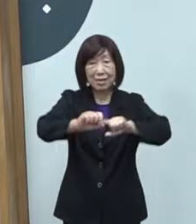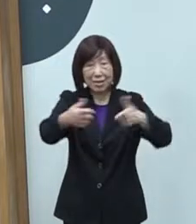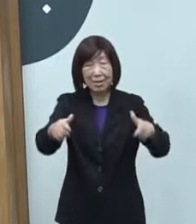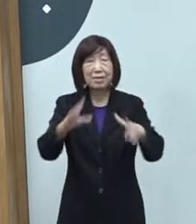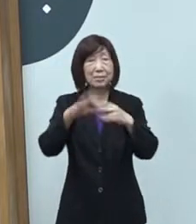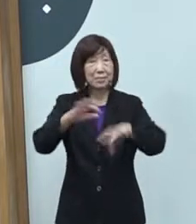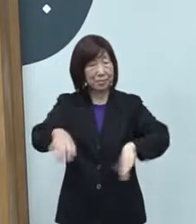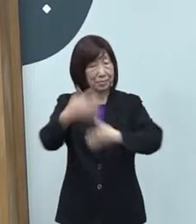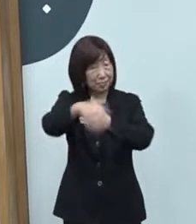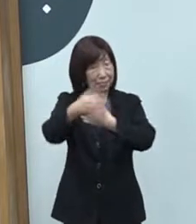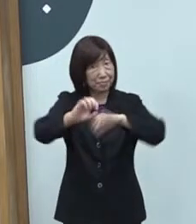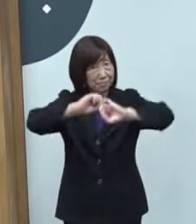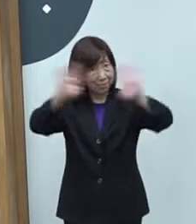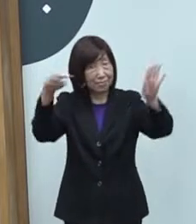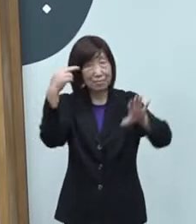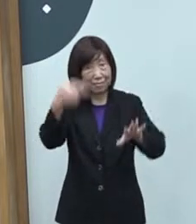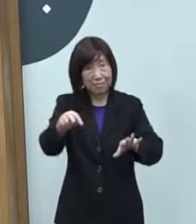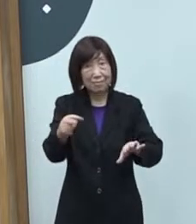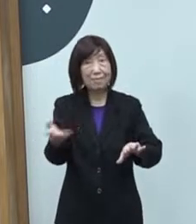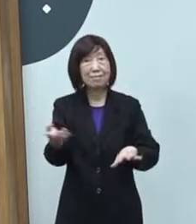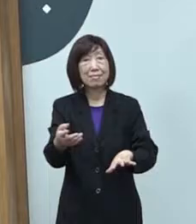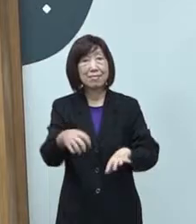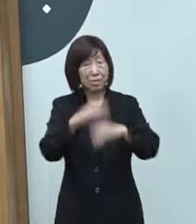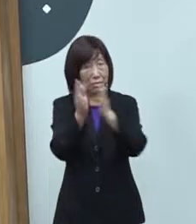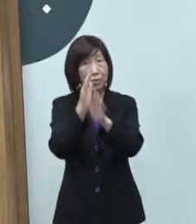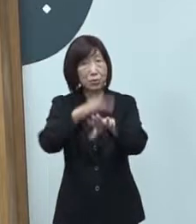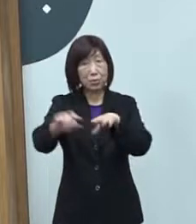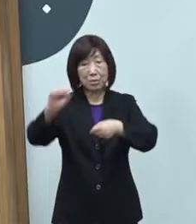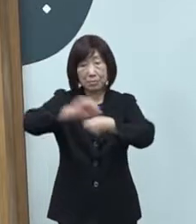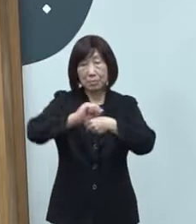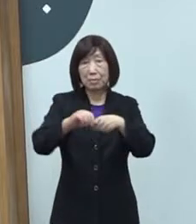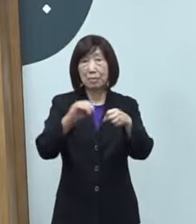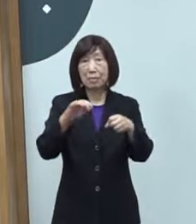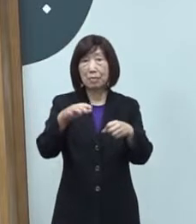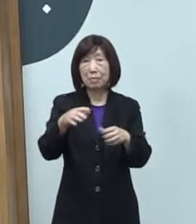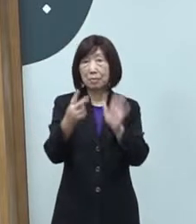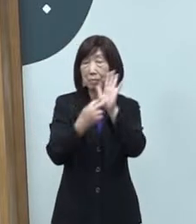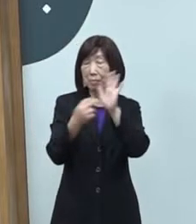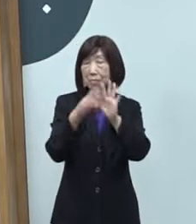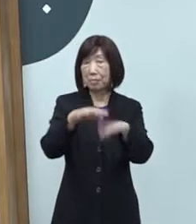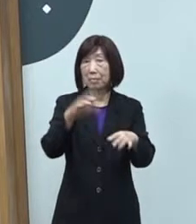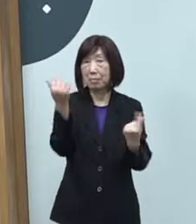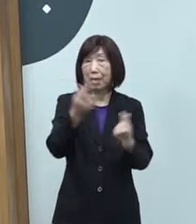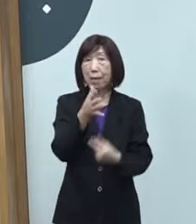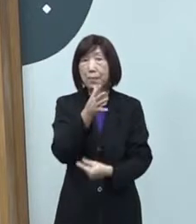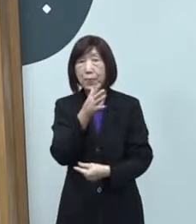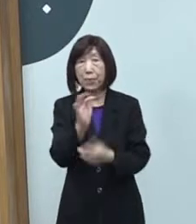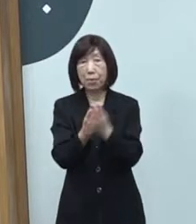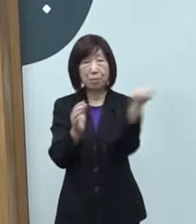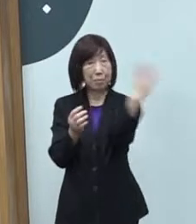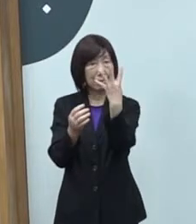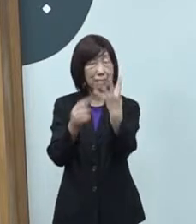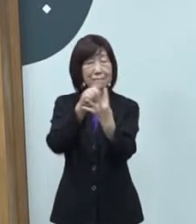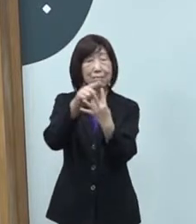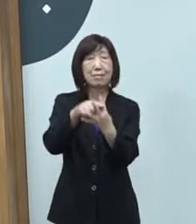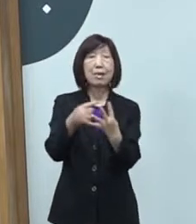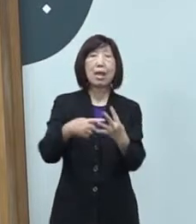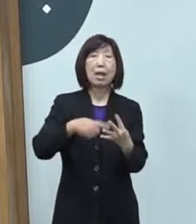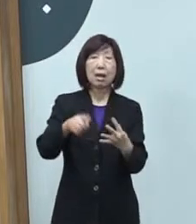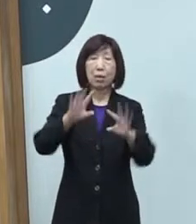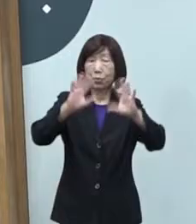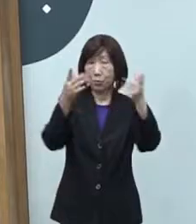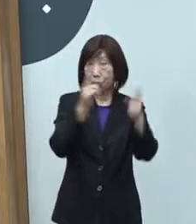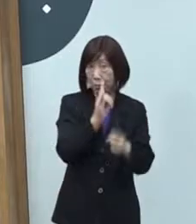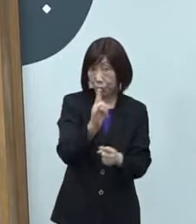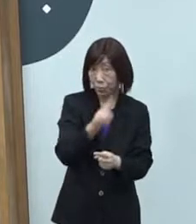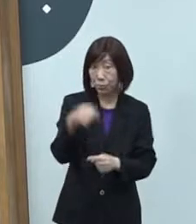的宣导以及在广播的宣导当中呢，我们特别用了4种的语种，包括在华语、在台语、在客语以及